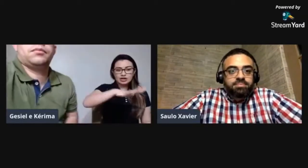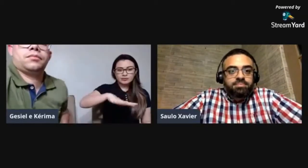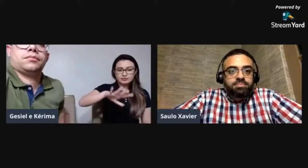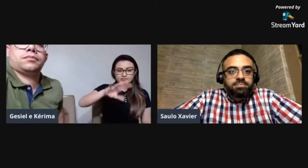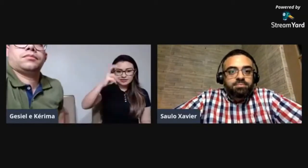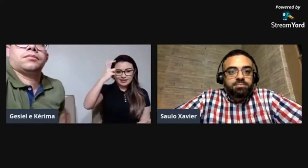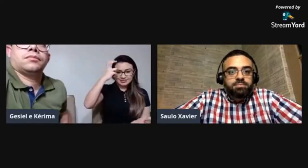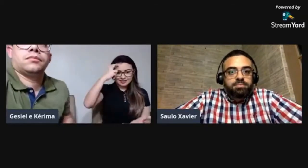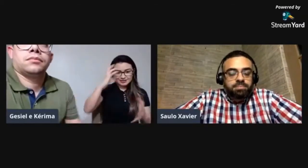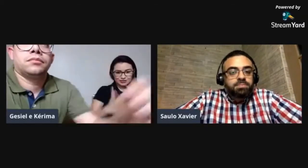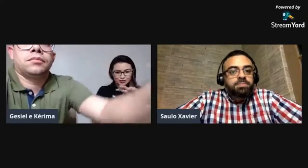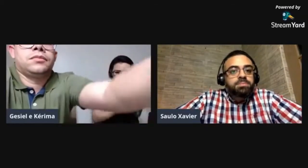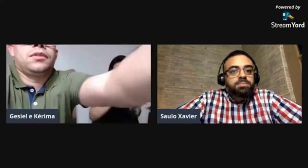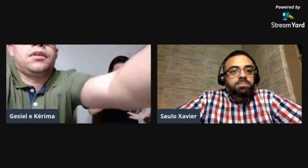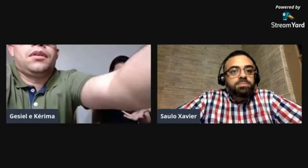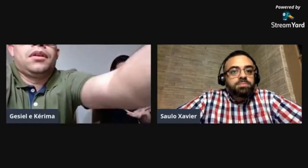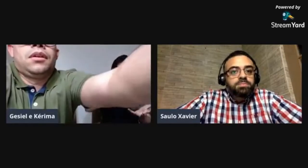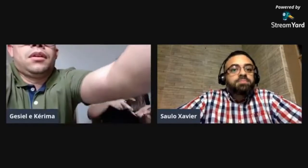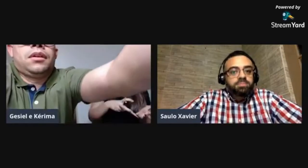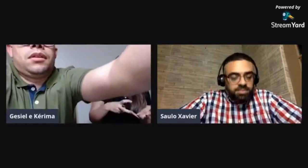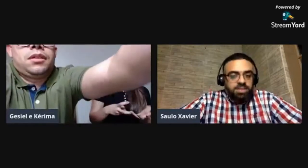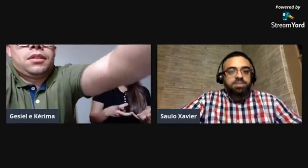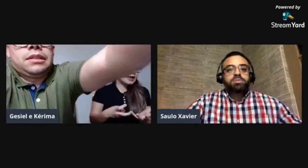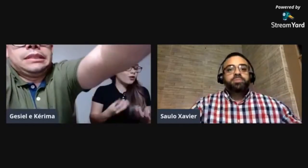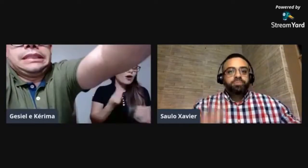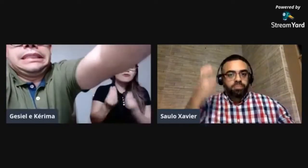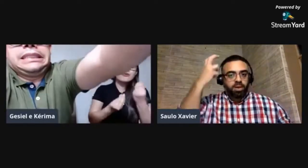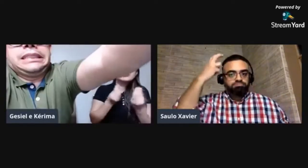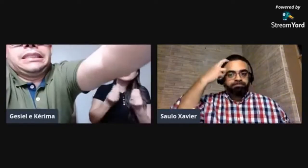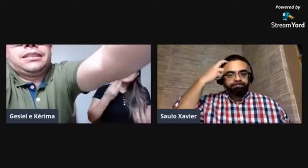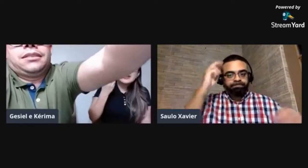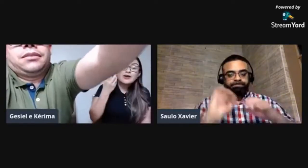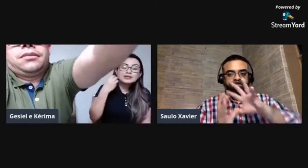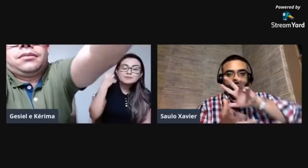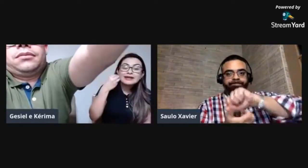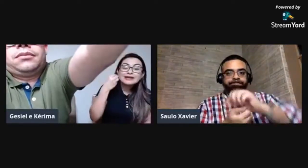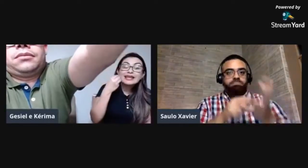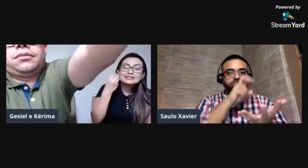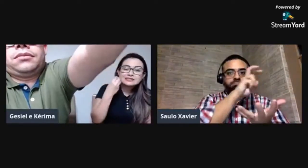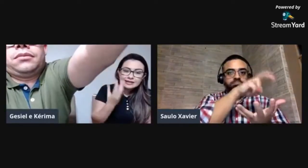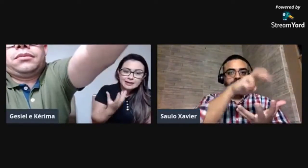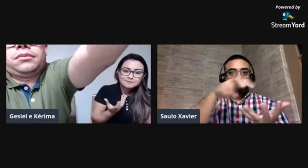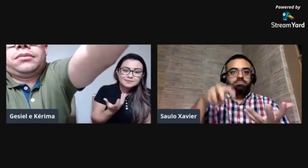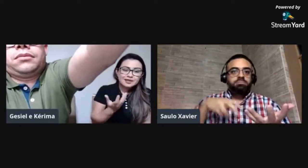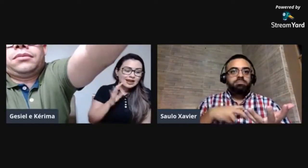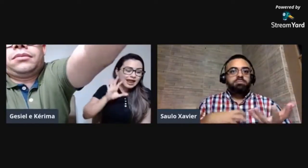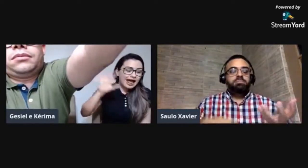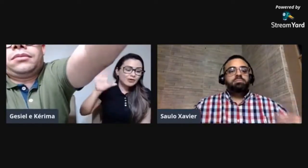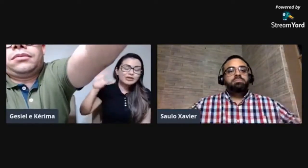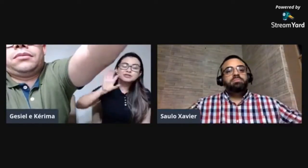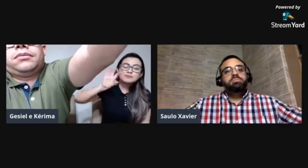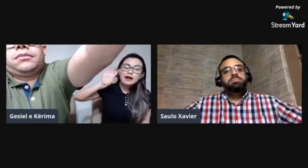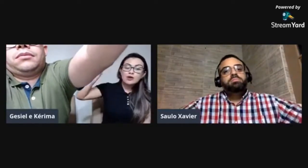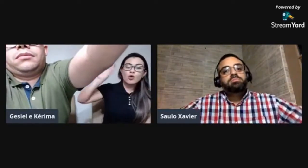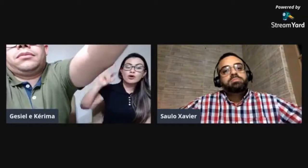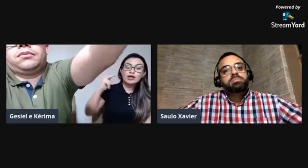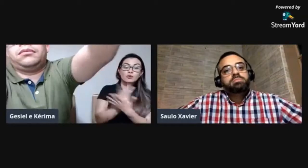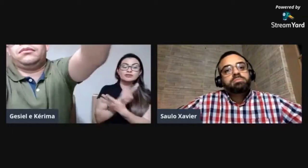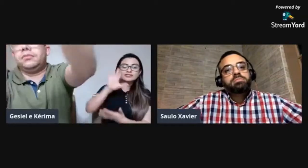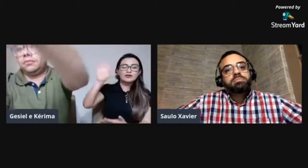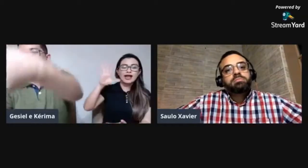de campo transcultural, né? Qual foi sua maior experiência, né? Lá, o que te